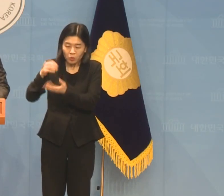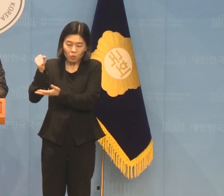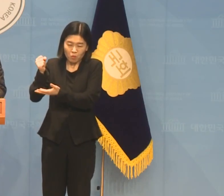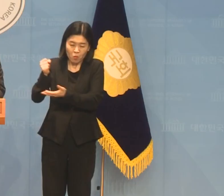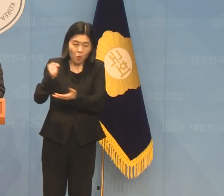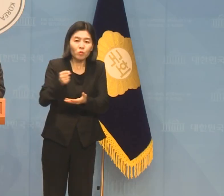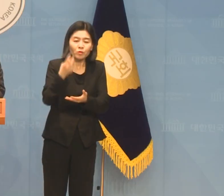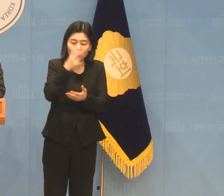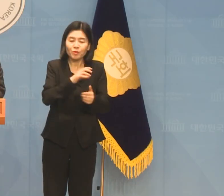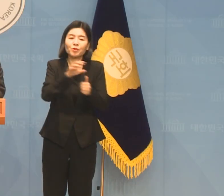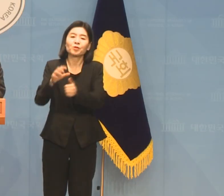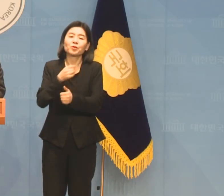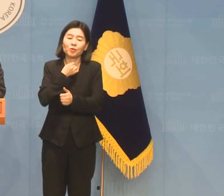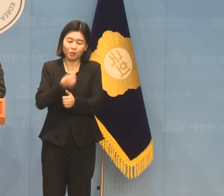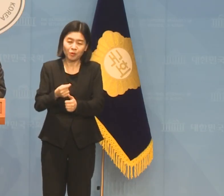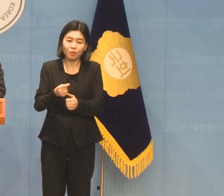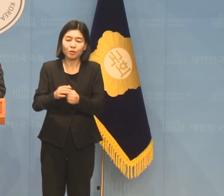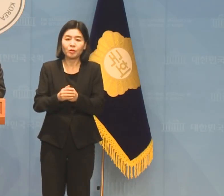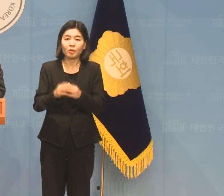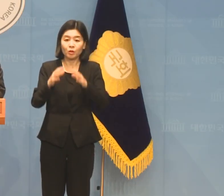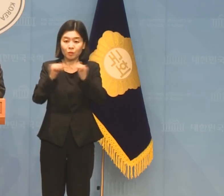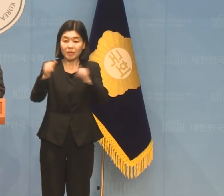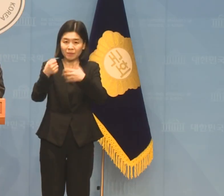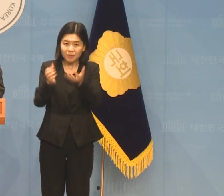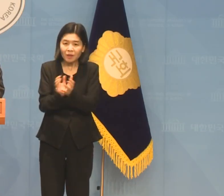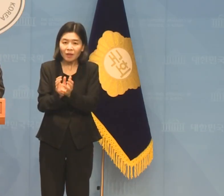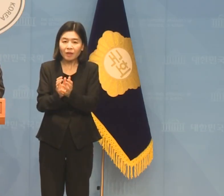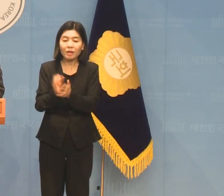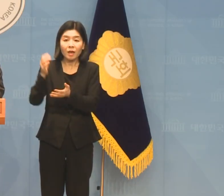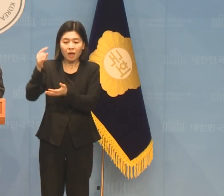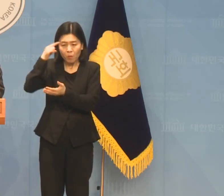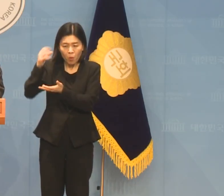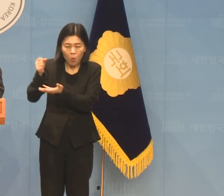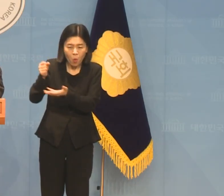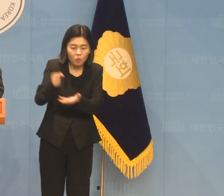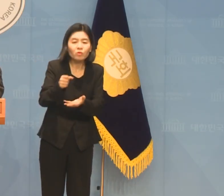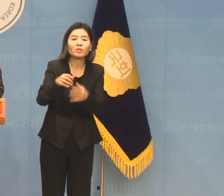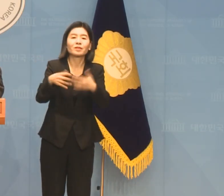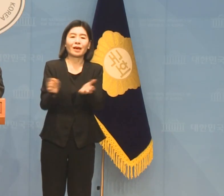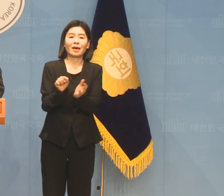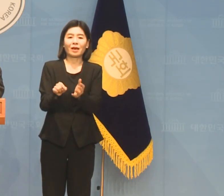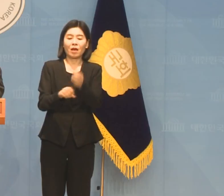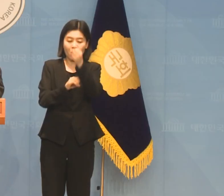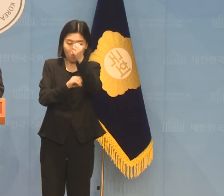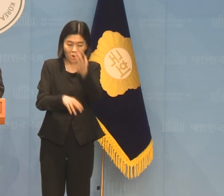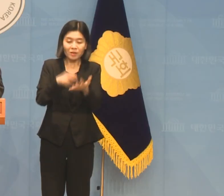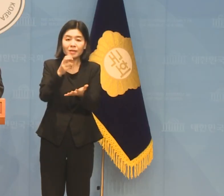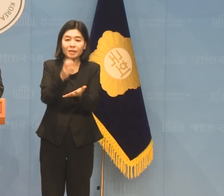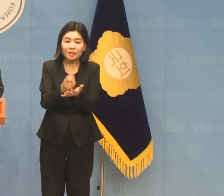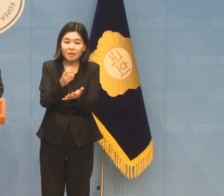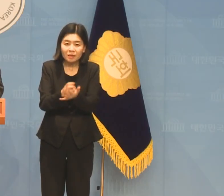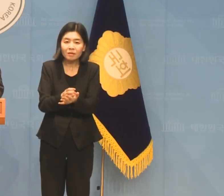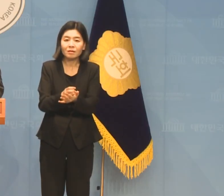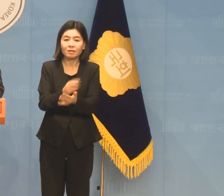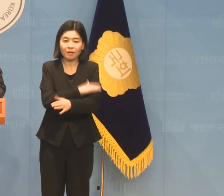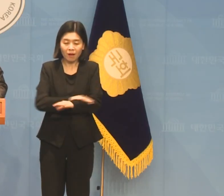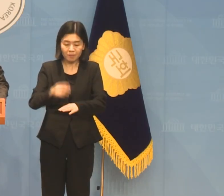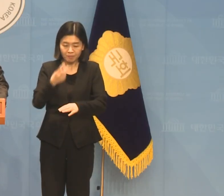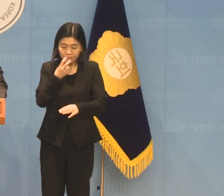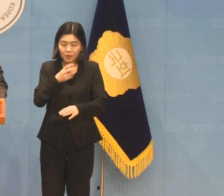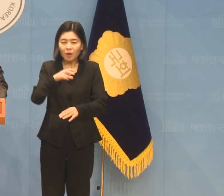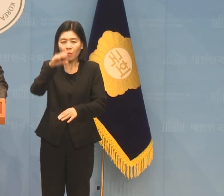바랍니다. 국민의힘은 보수 정당이기에 원칙을 지켜가는 데 있어 모범이 되어야 하고 철저해야